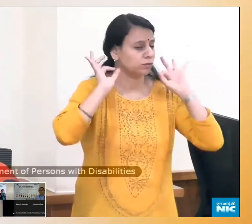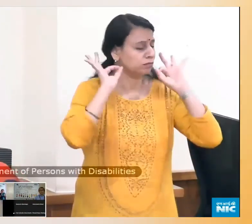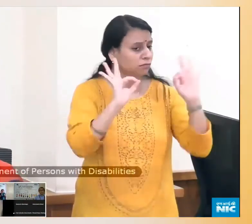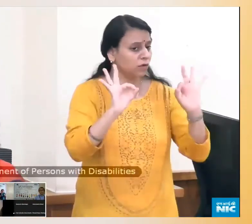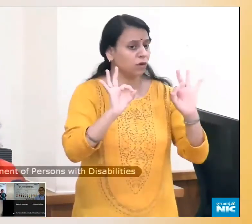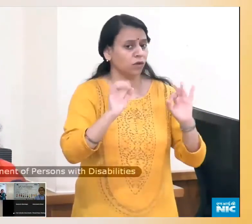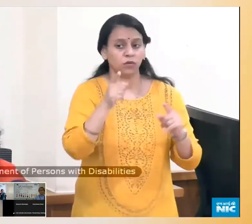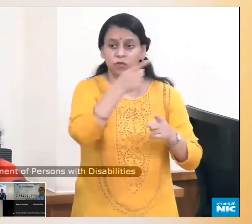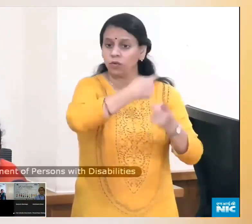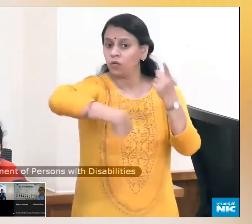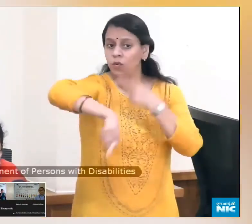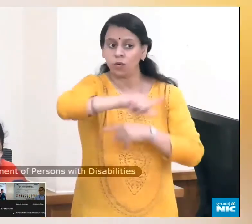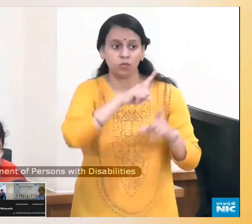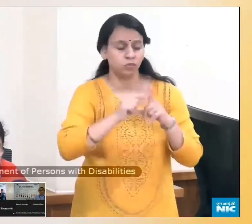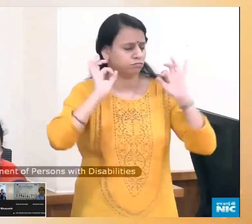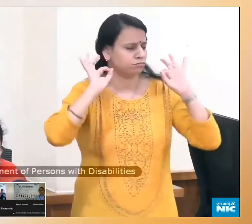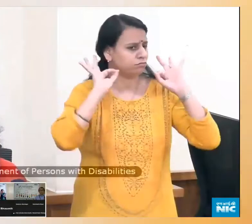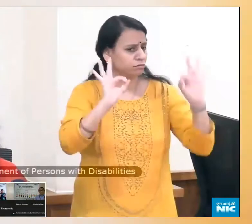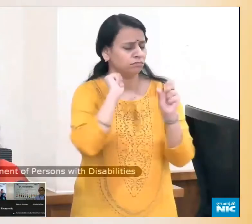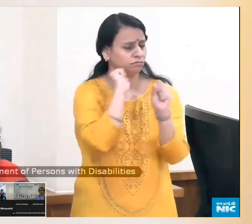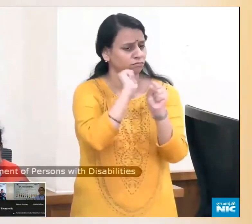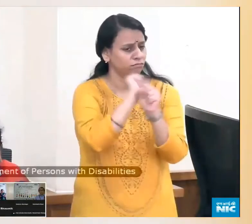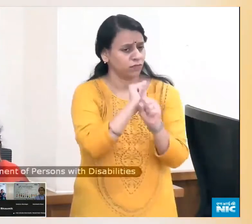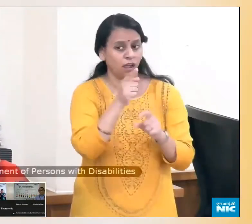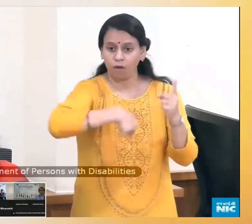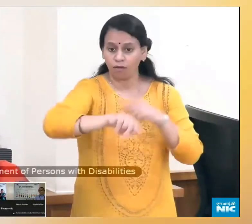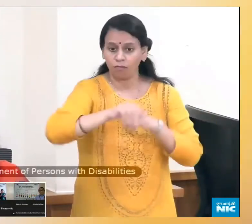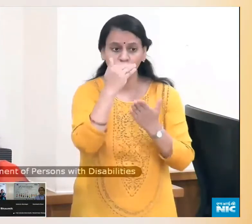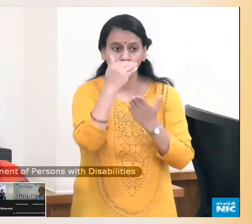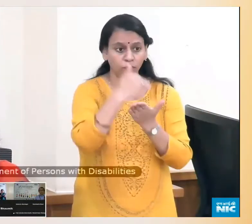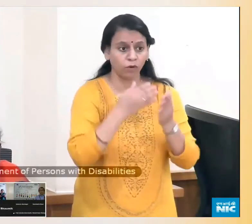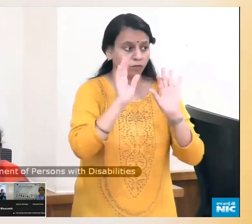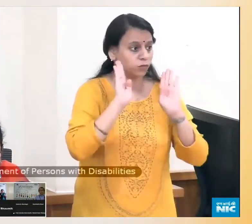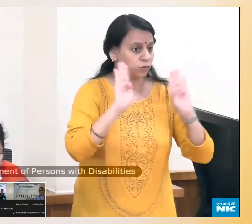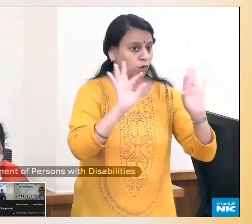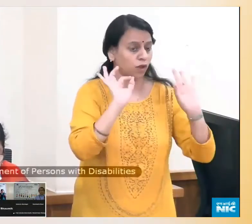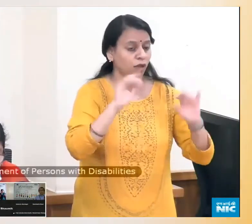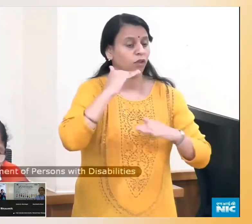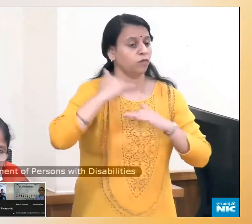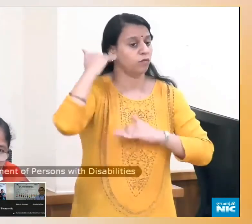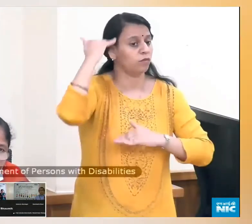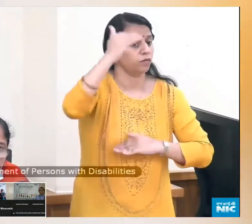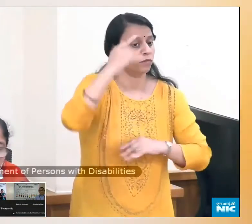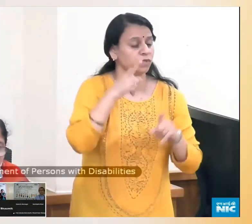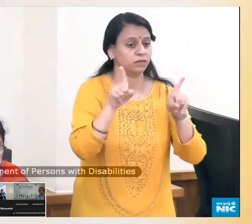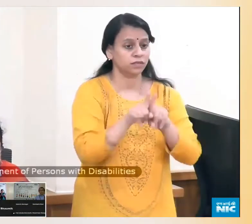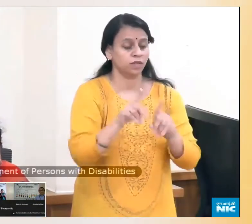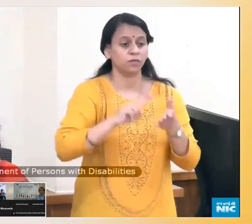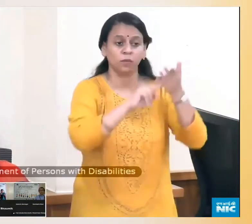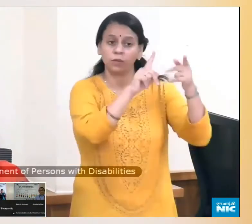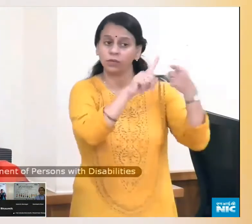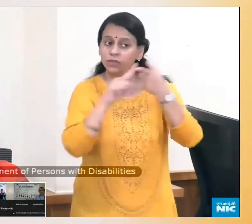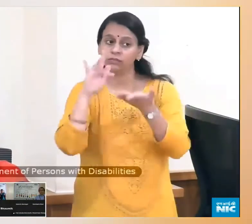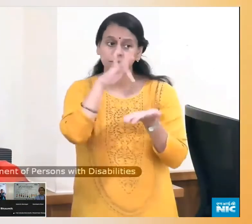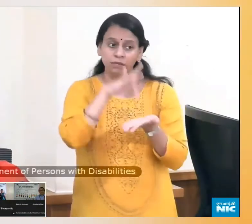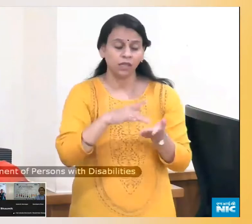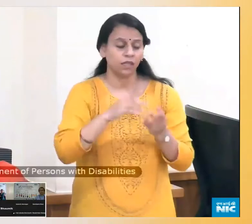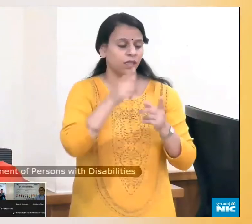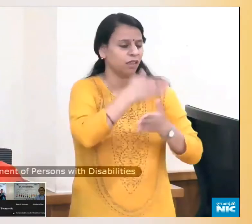लिए, दिव्यांग के लिए आप लोगों ने जो एक अच्छा मंच आज प्रदान किया है, तो आगे चल के पूर्वोत्तर भारत